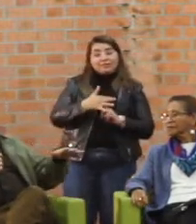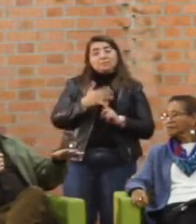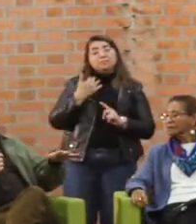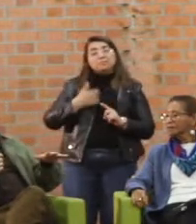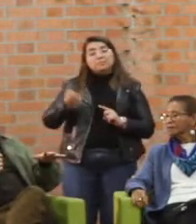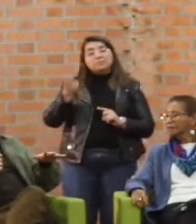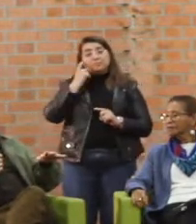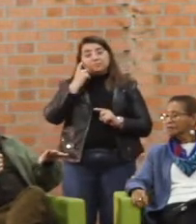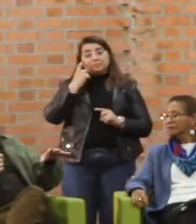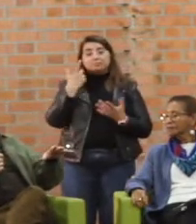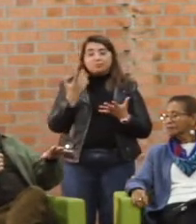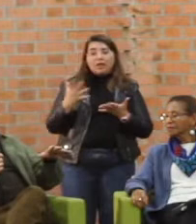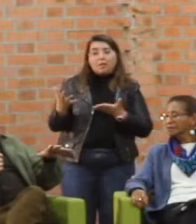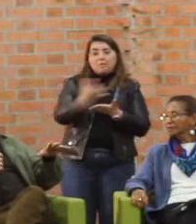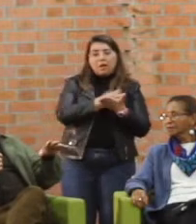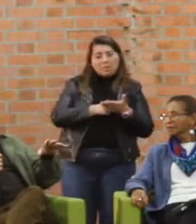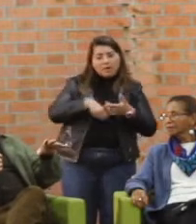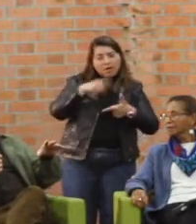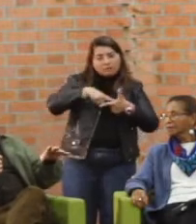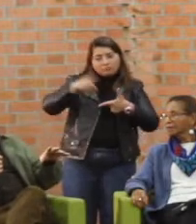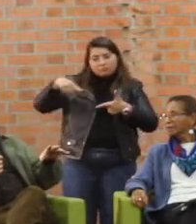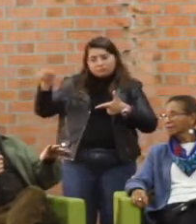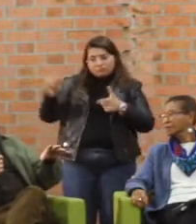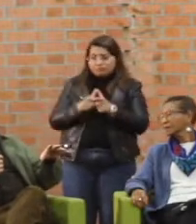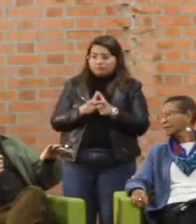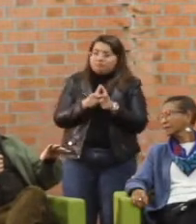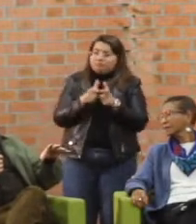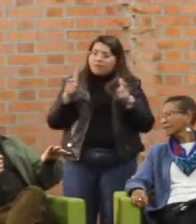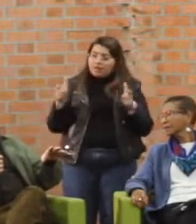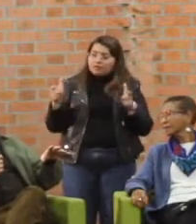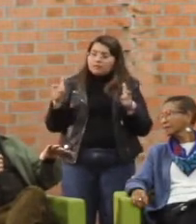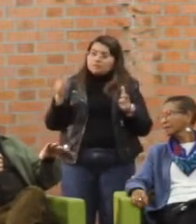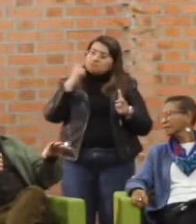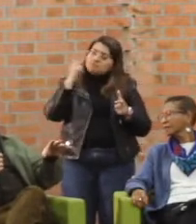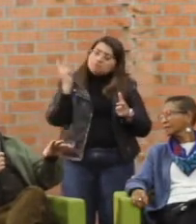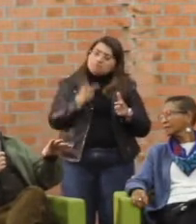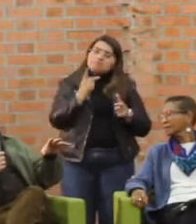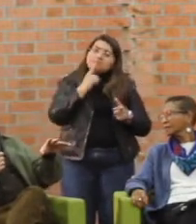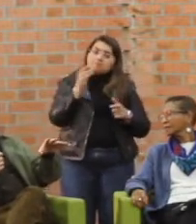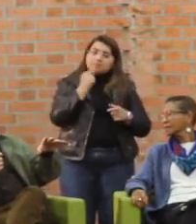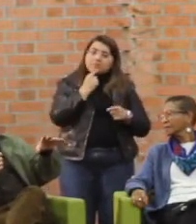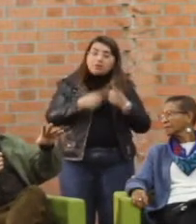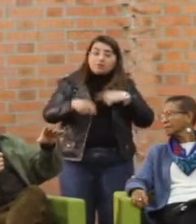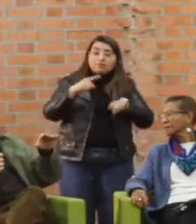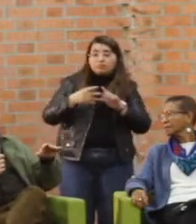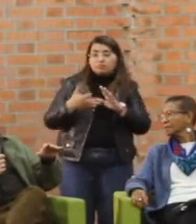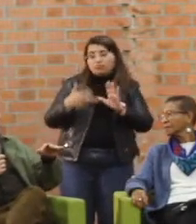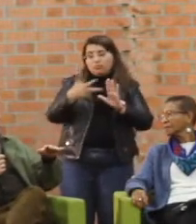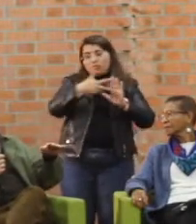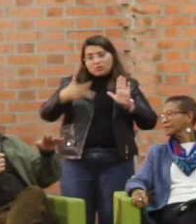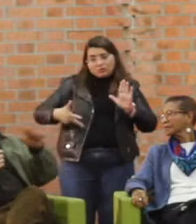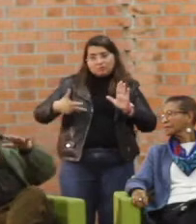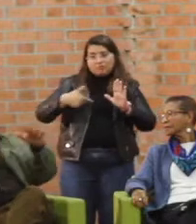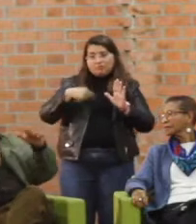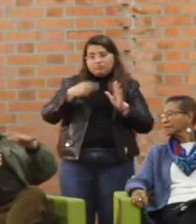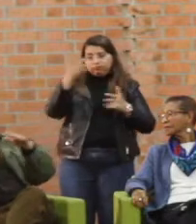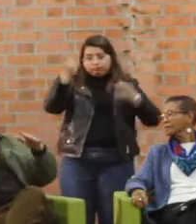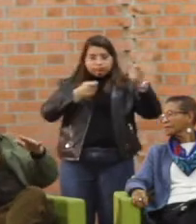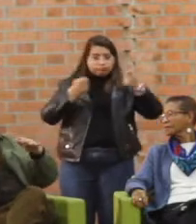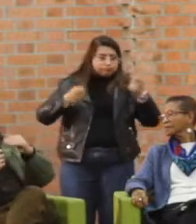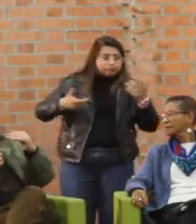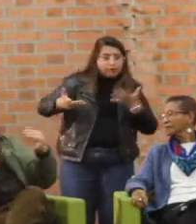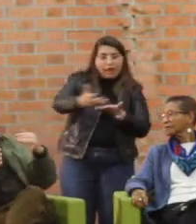las encuestas y cuando salió la la sentencia de la corte era más o menos ochenta veinte ahora